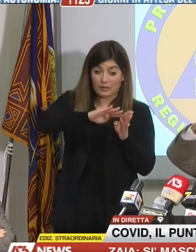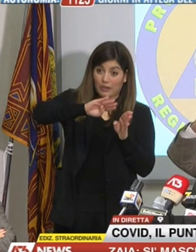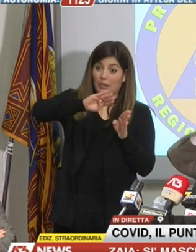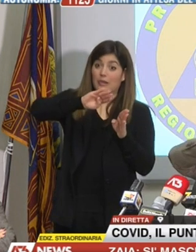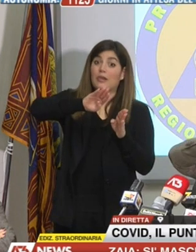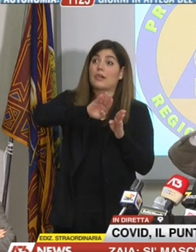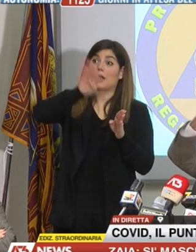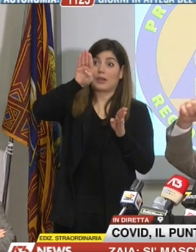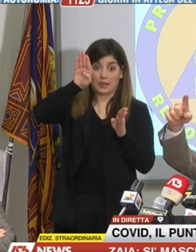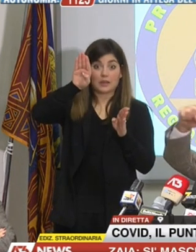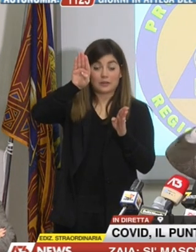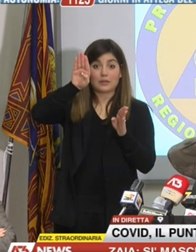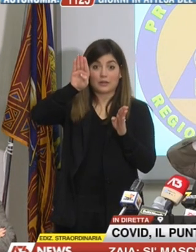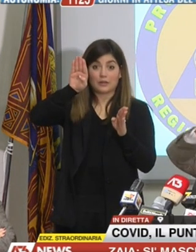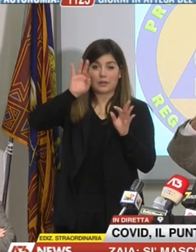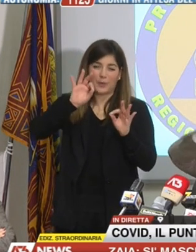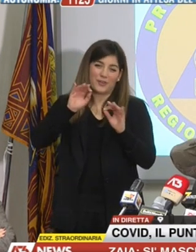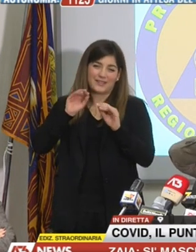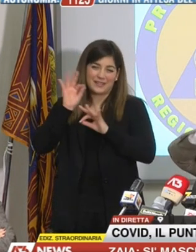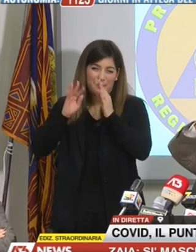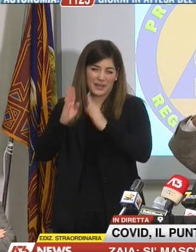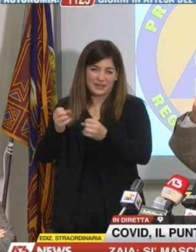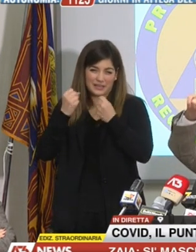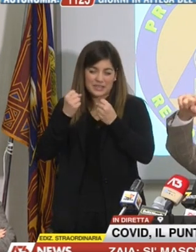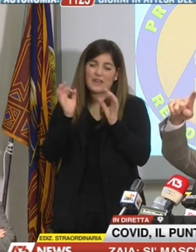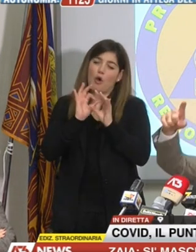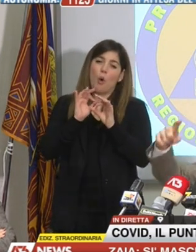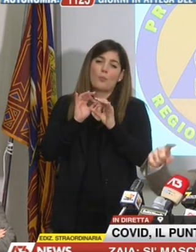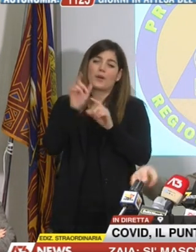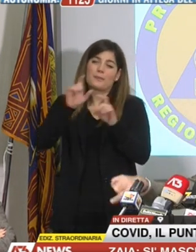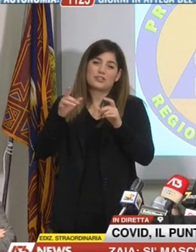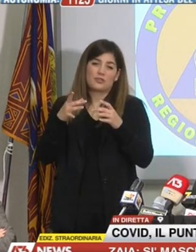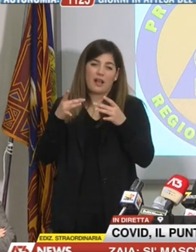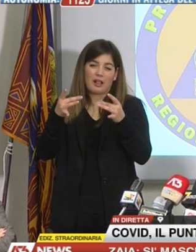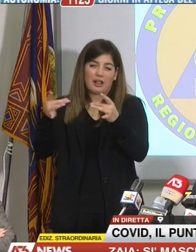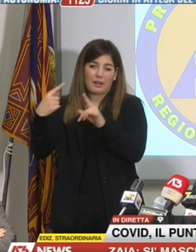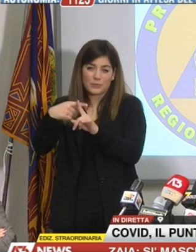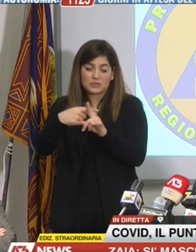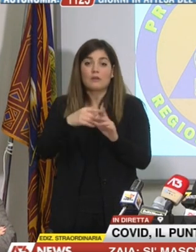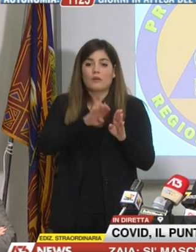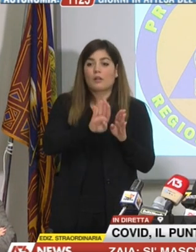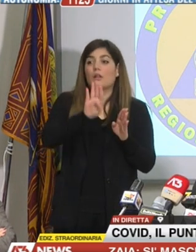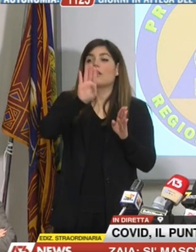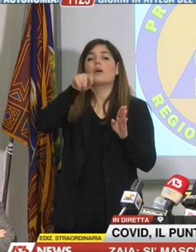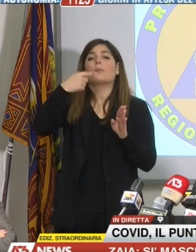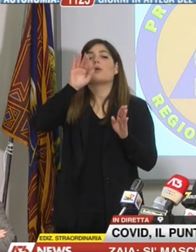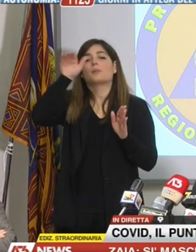delle curve, della curva rispetto alle terapie intensive piuttosto che ai contagiati, e poi giù. E